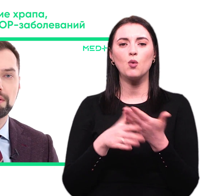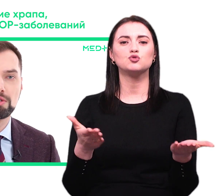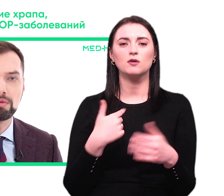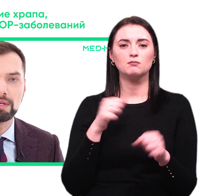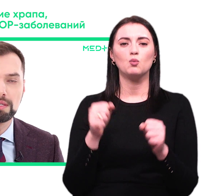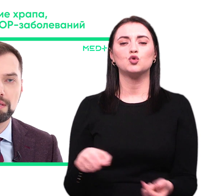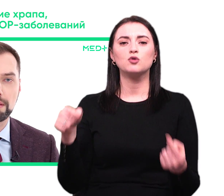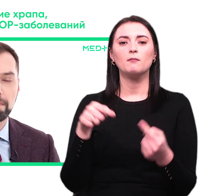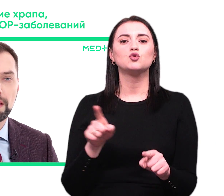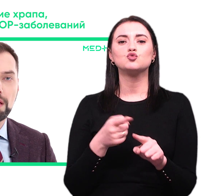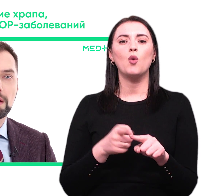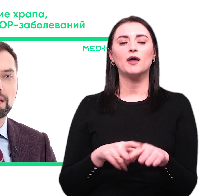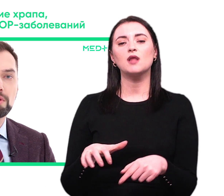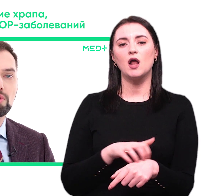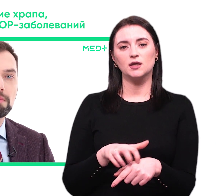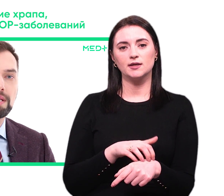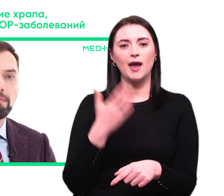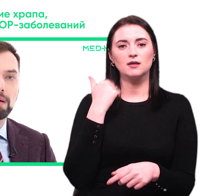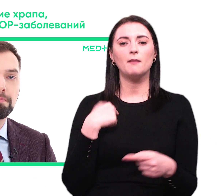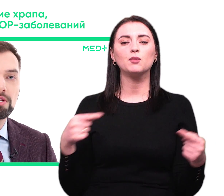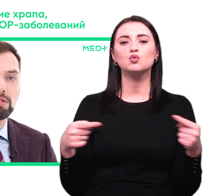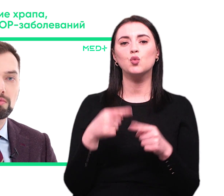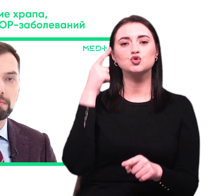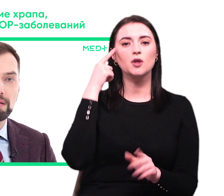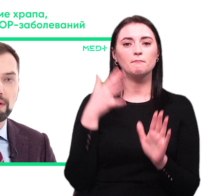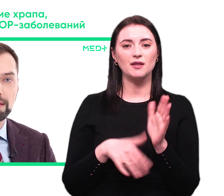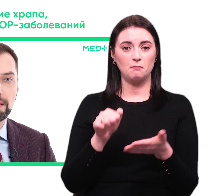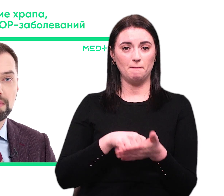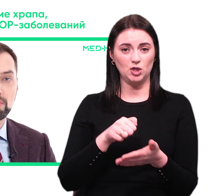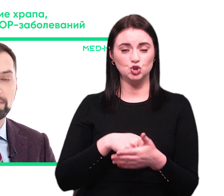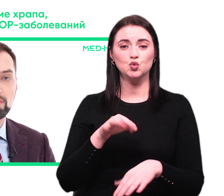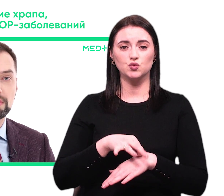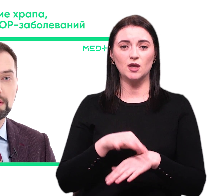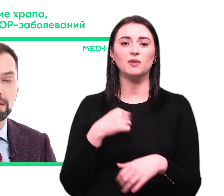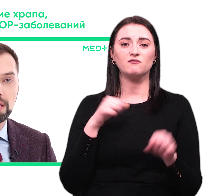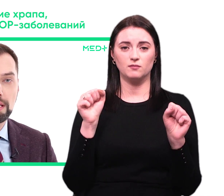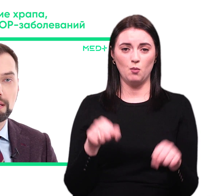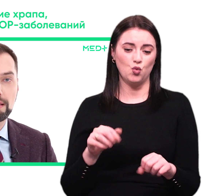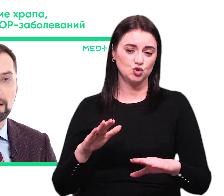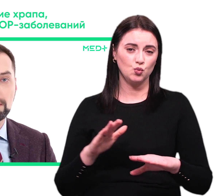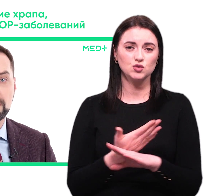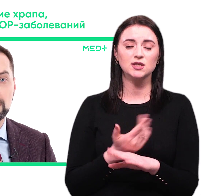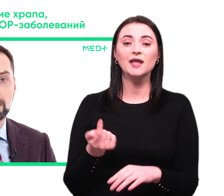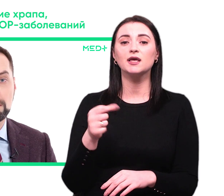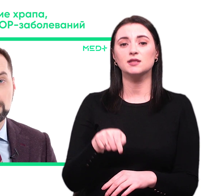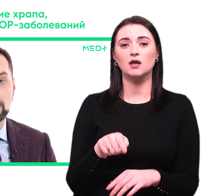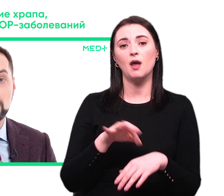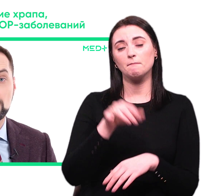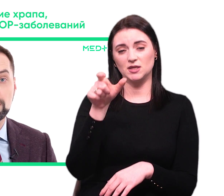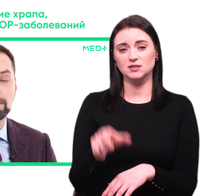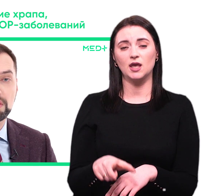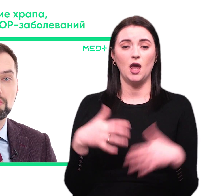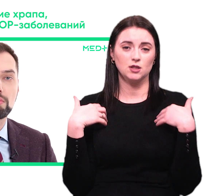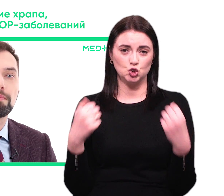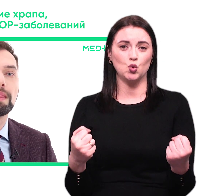можем определить, что это аллергия. Когда мы точно понимаем причину заболевания и мы можем ее устранить, тогда пациент